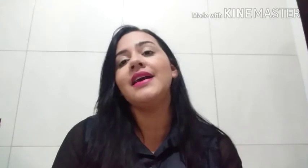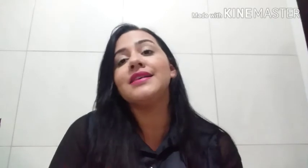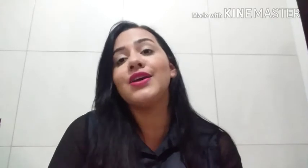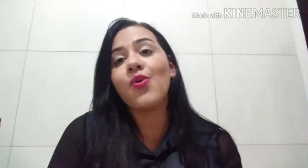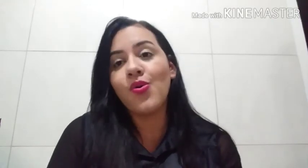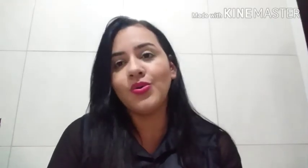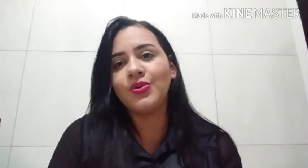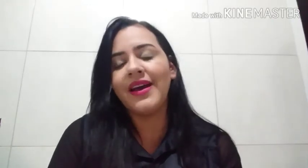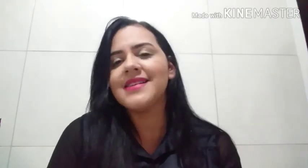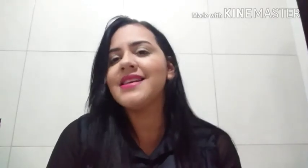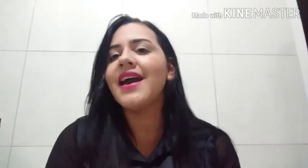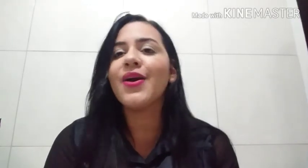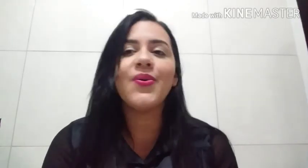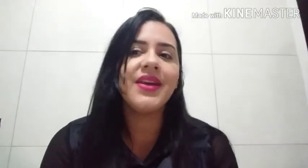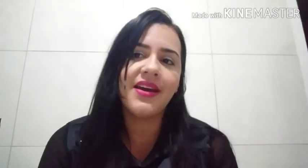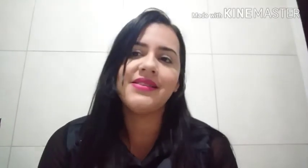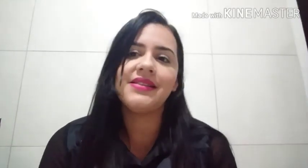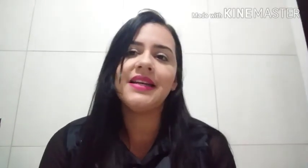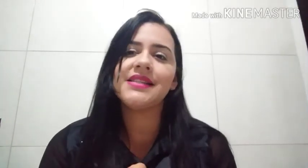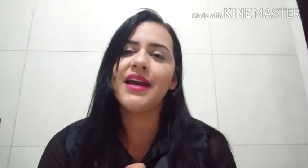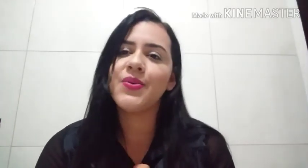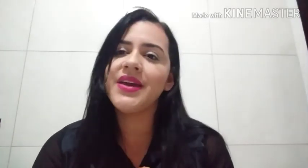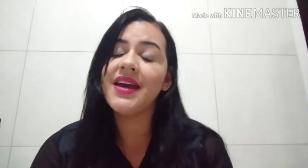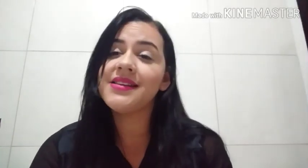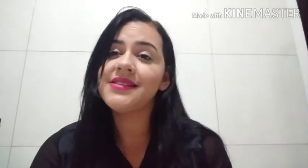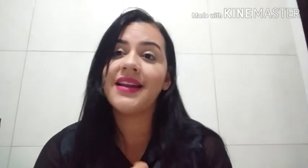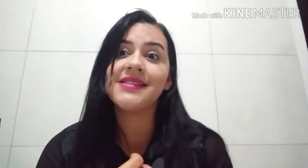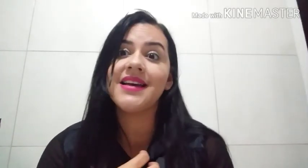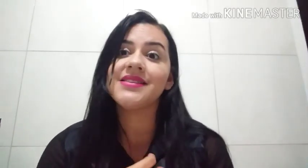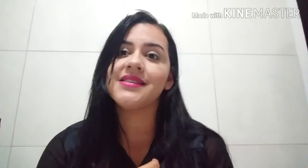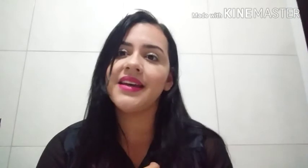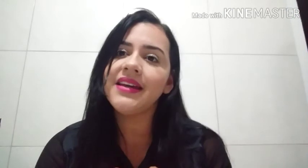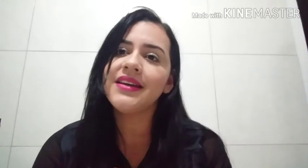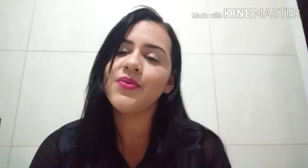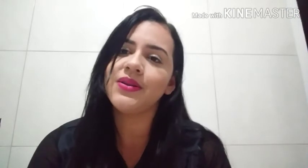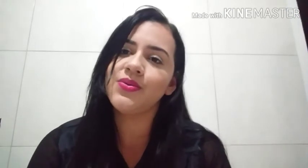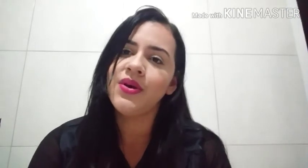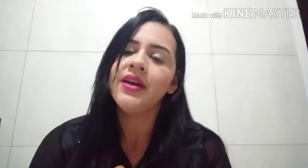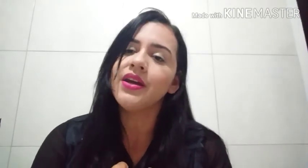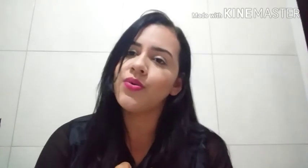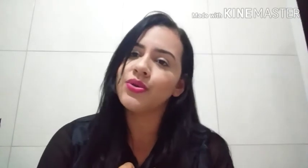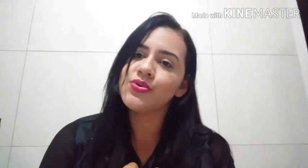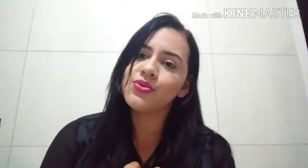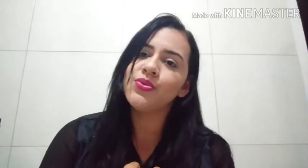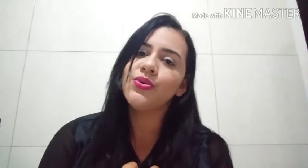a esse conto, ela se reconhece, né? Ela se aceita enquanto surdo